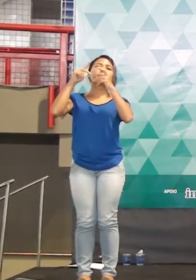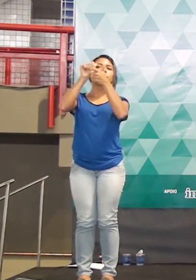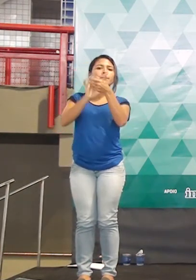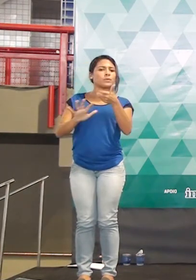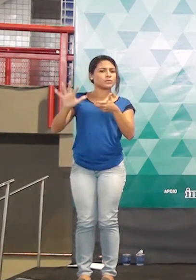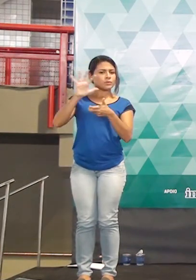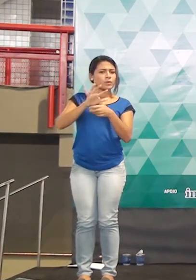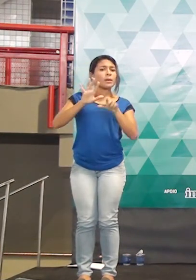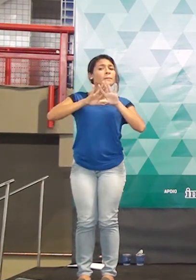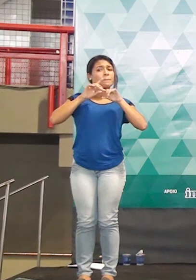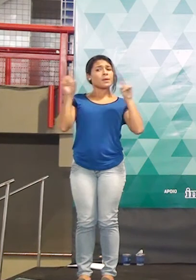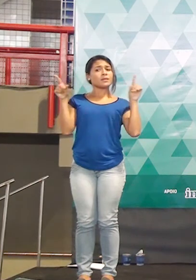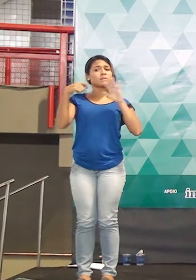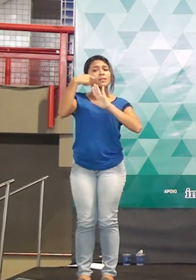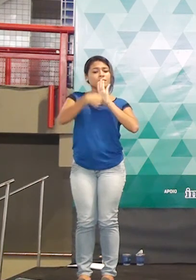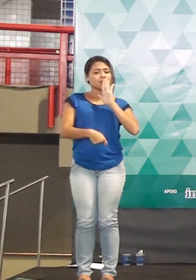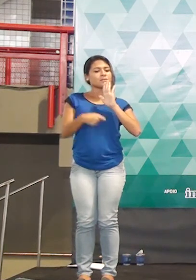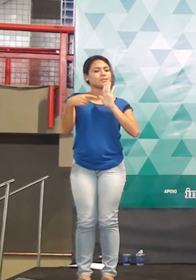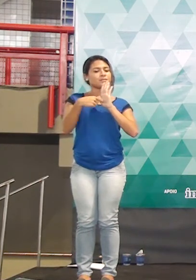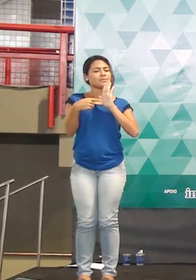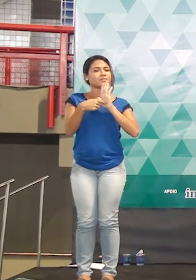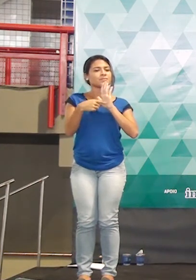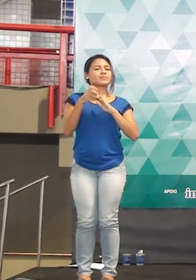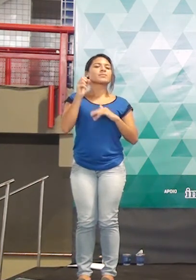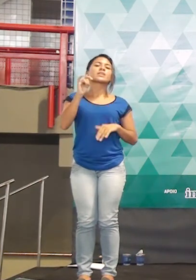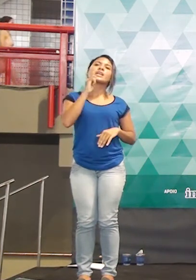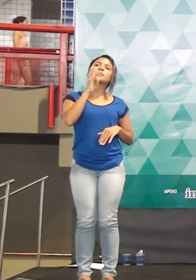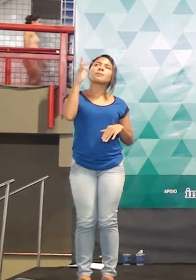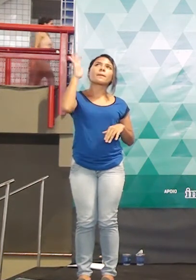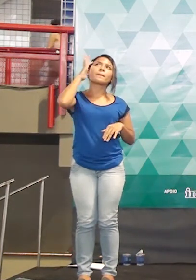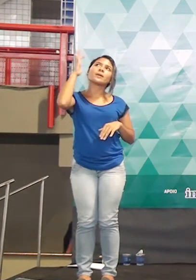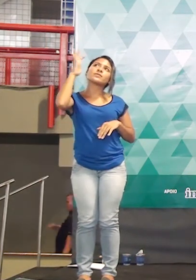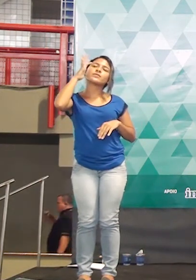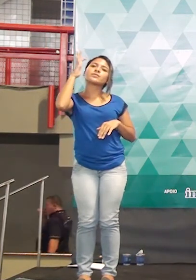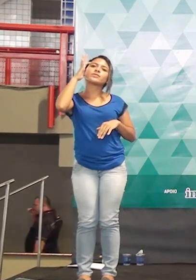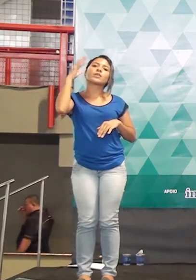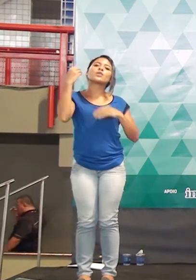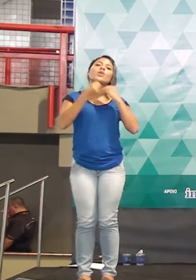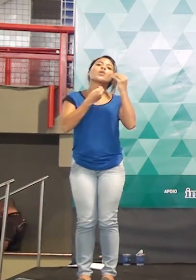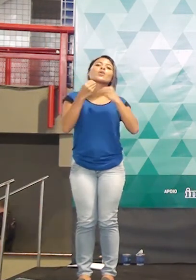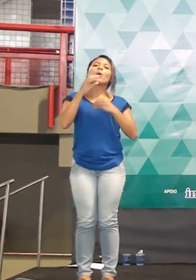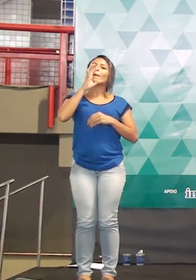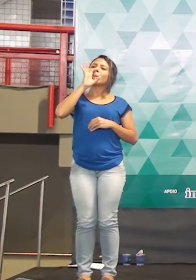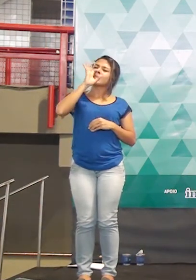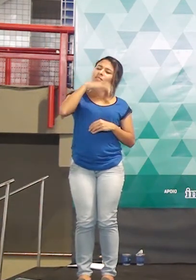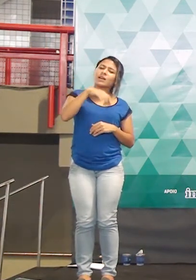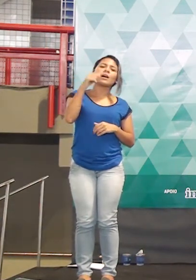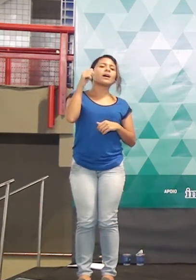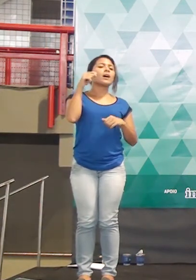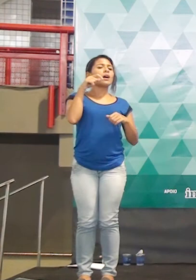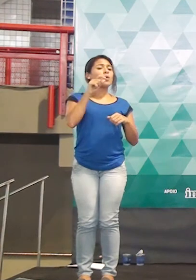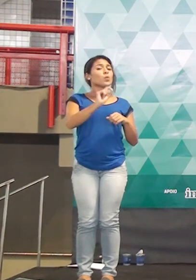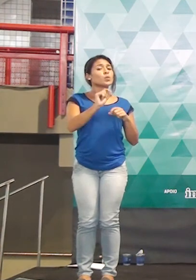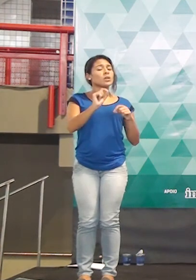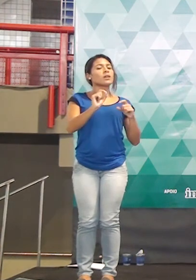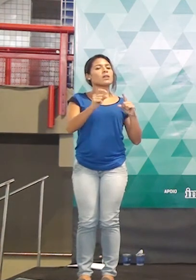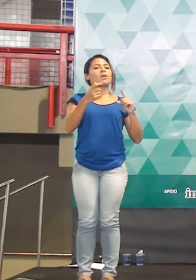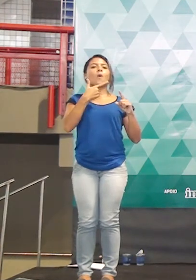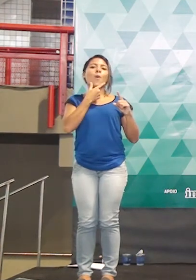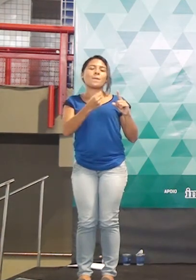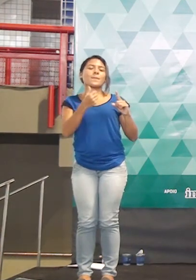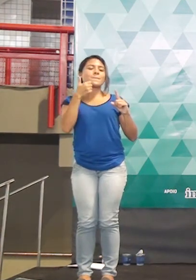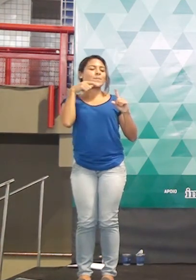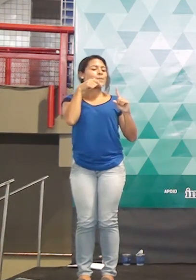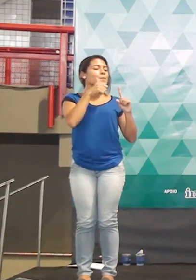que se discutisse a daqui. Se você imaginar sobre a persistência da violência contra a mulher, a gente tem a Lei Maria